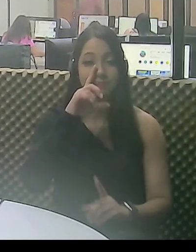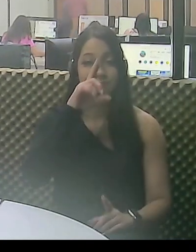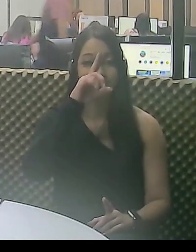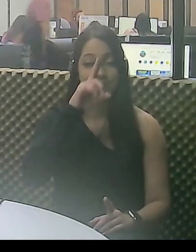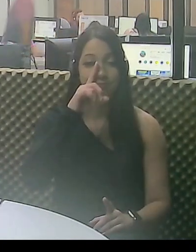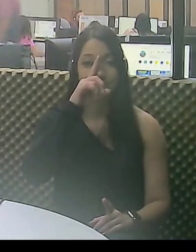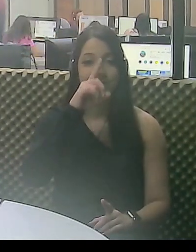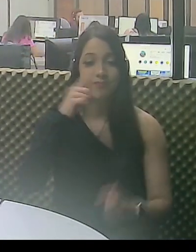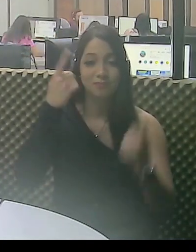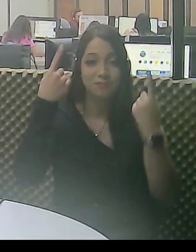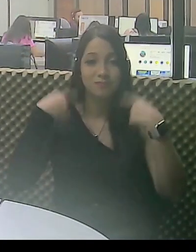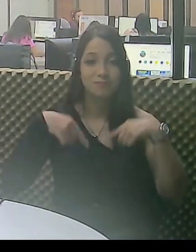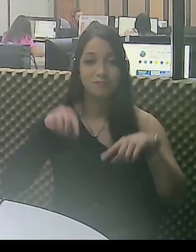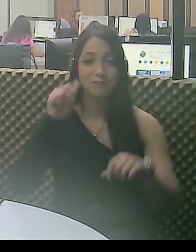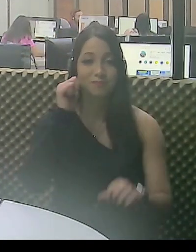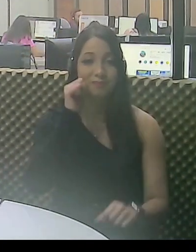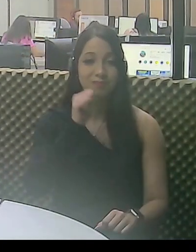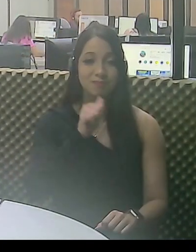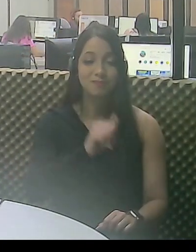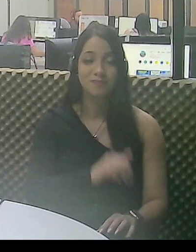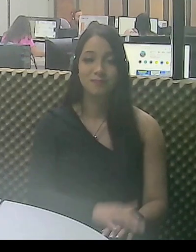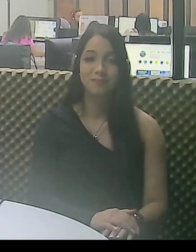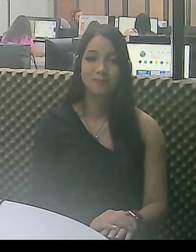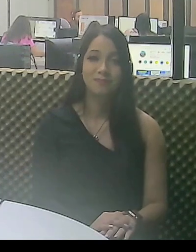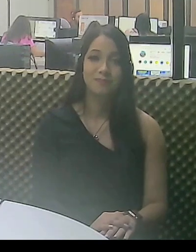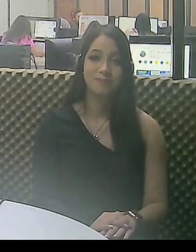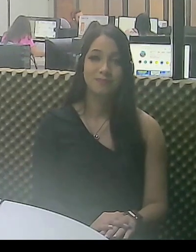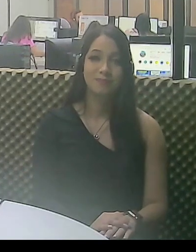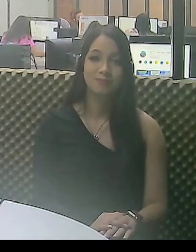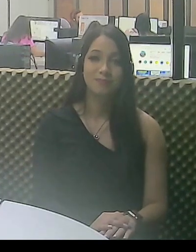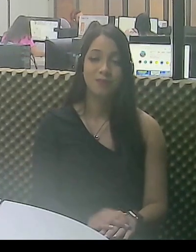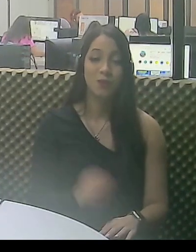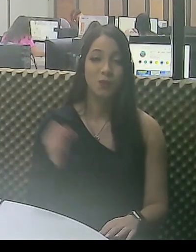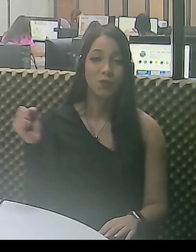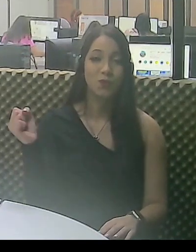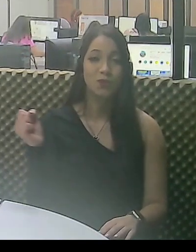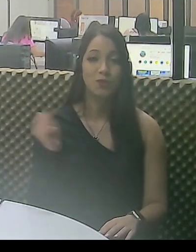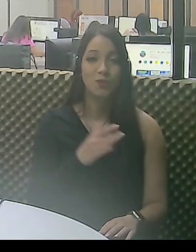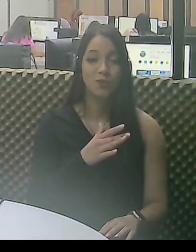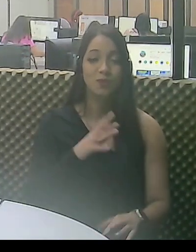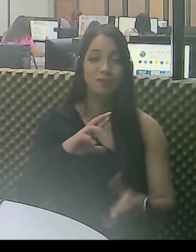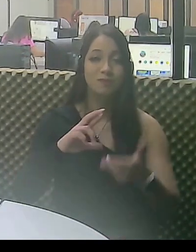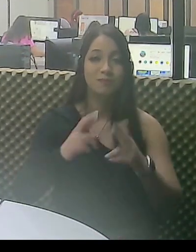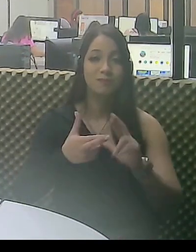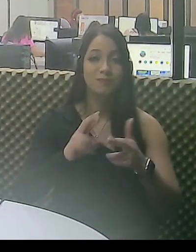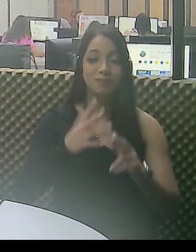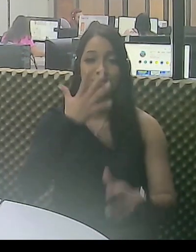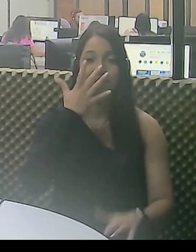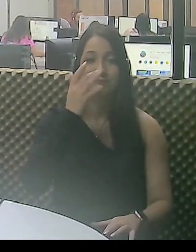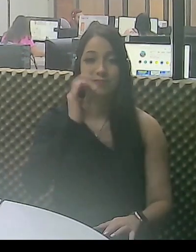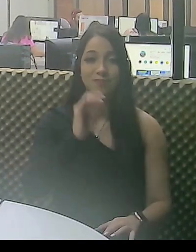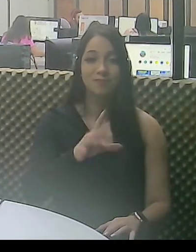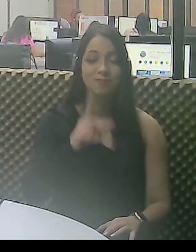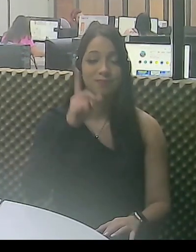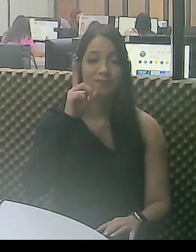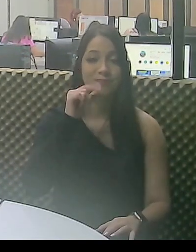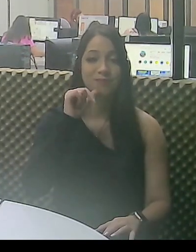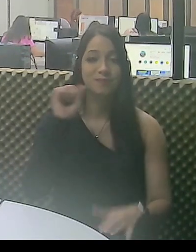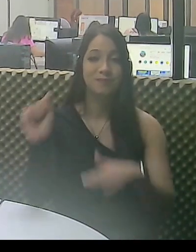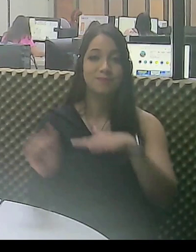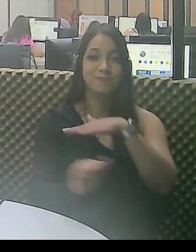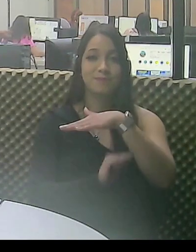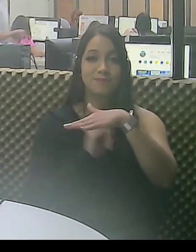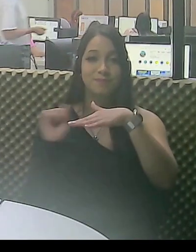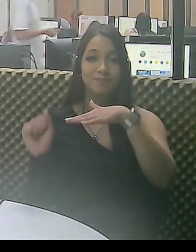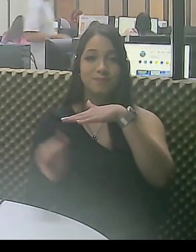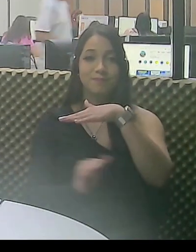risco à integridade das mulheres. Tem novidades na coleta seletiva de Uberlândia. O Departamento Municipal